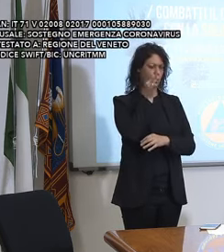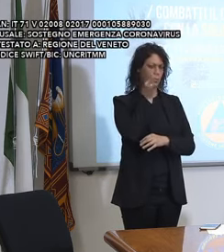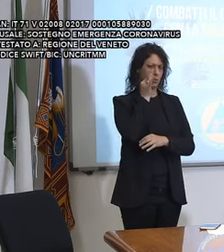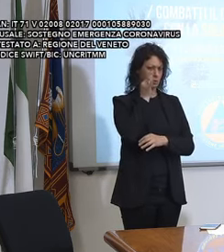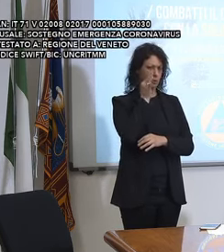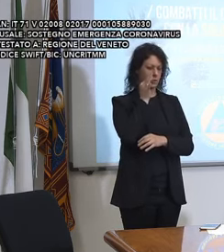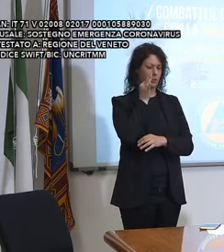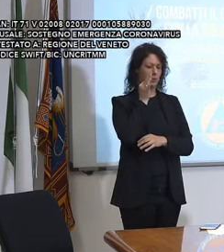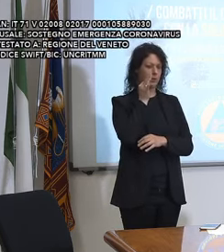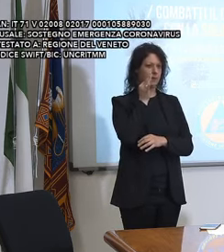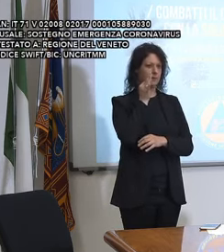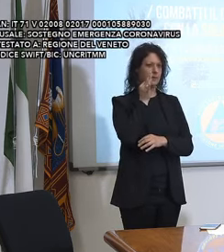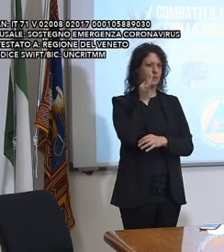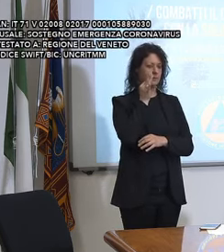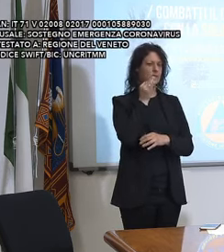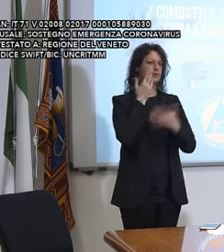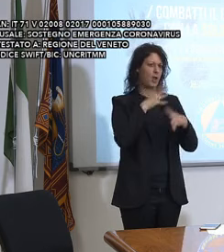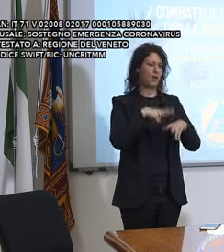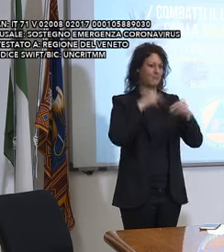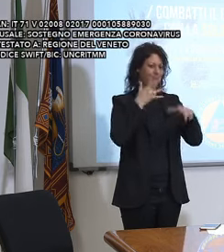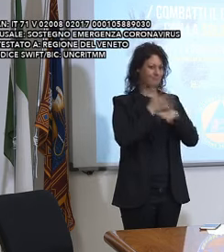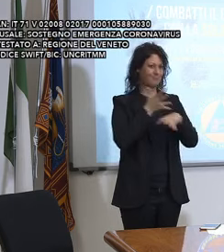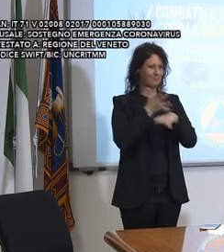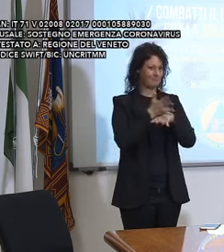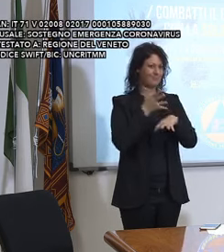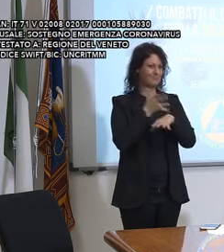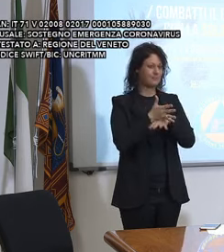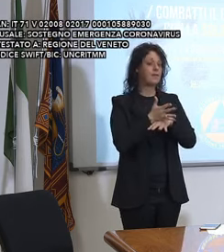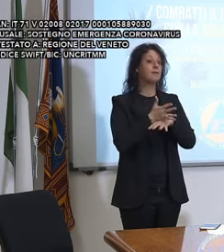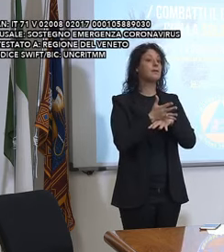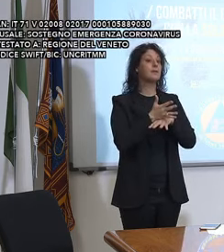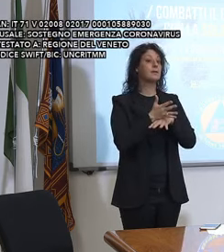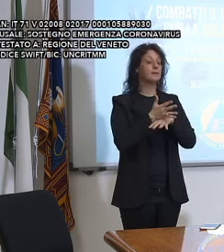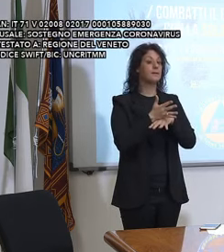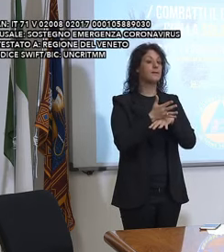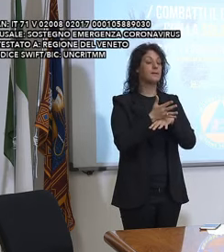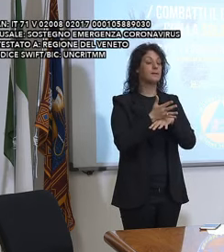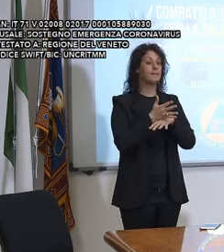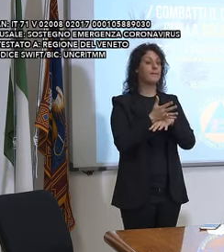già intervenuti e quindi avevamo già detto questa cosa, abbiamo anche